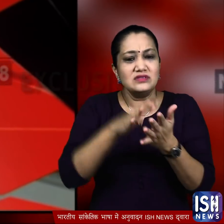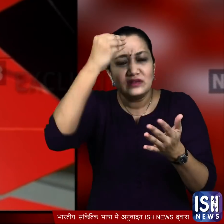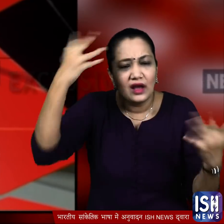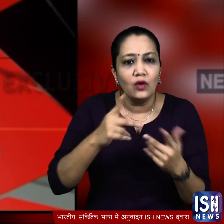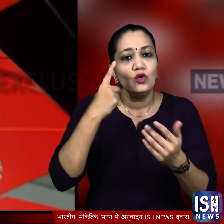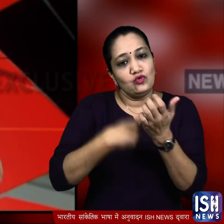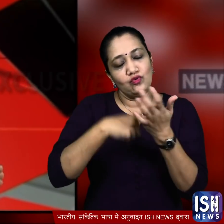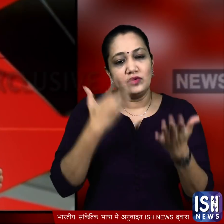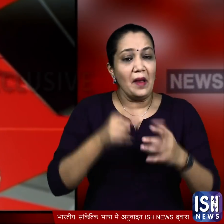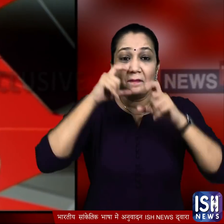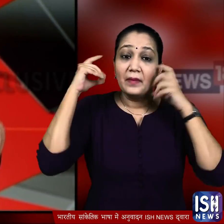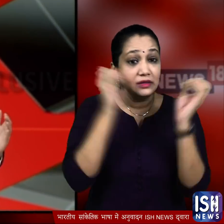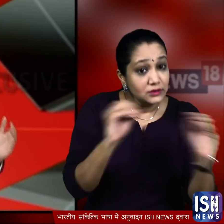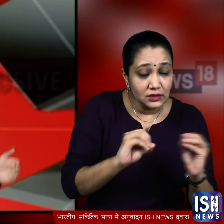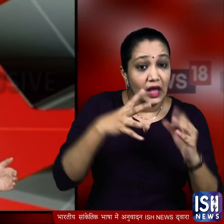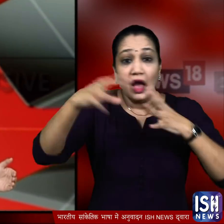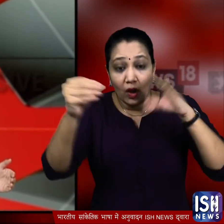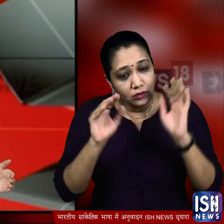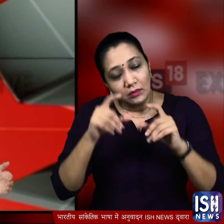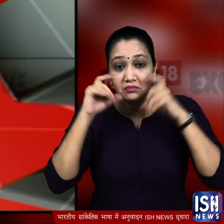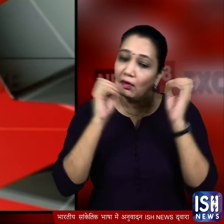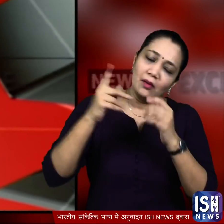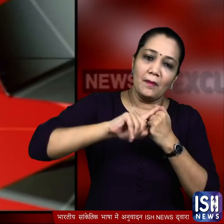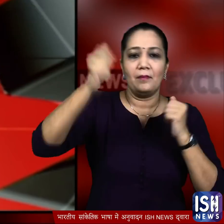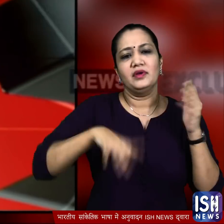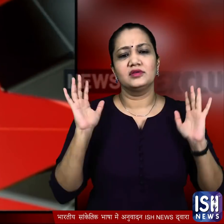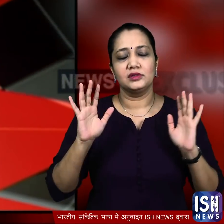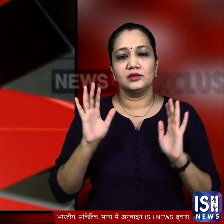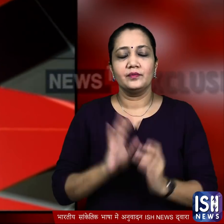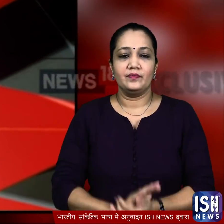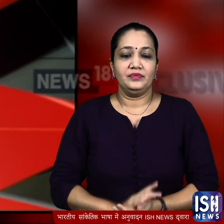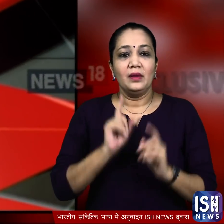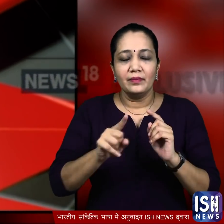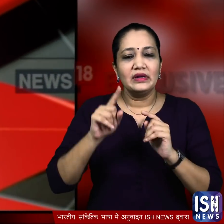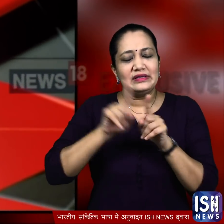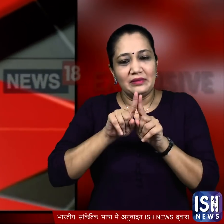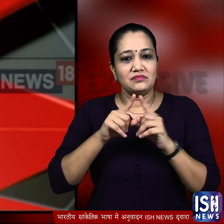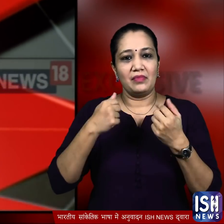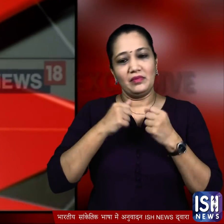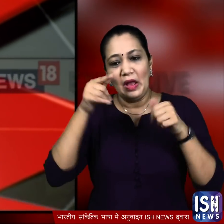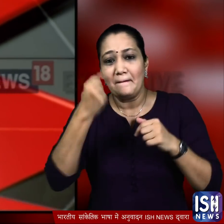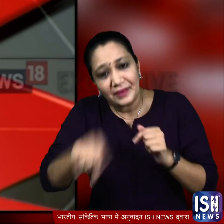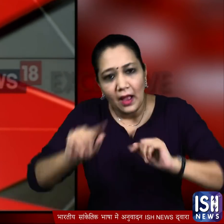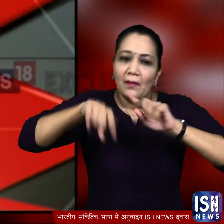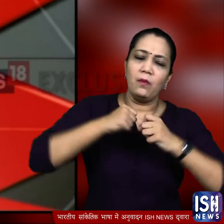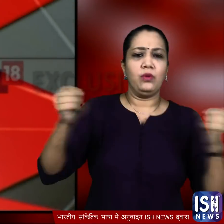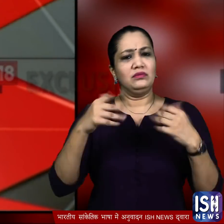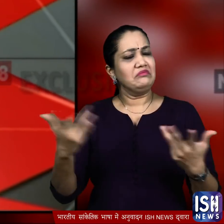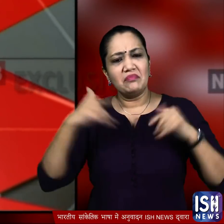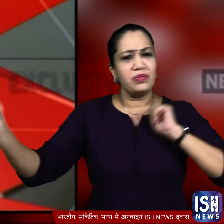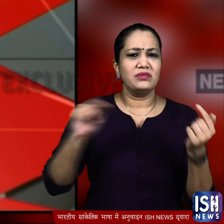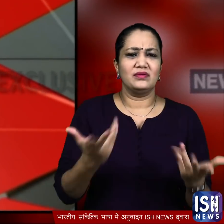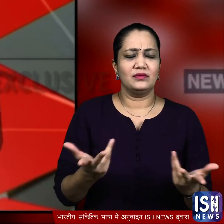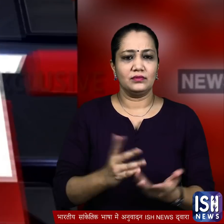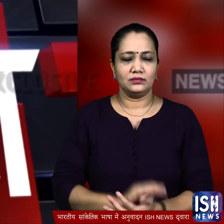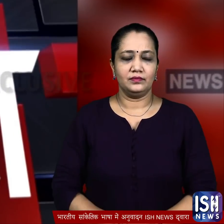लगाने के लिए कानून बनाना पड़ा कि बिना मास्क के निकलने वालों को सजा मिलेगी। दिक्कत यह है कि चोरी के बाद सीना जोरी करने की आदत फिर